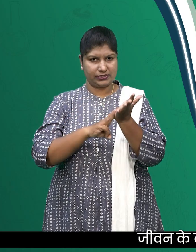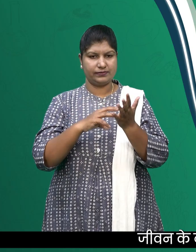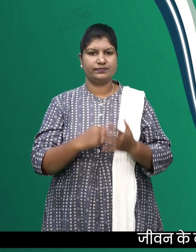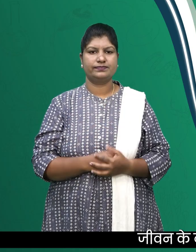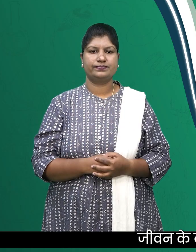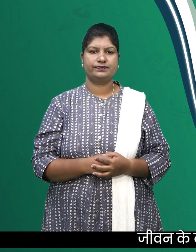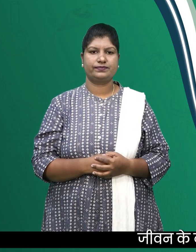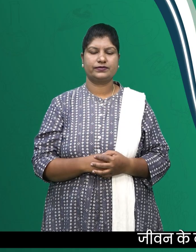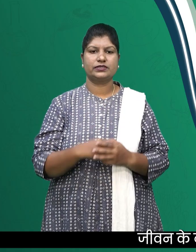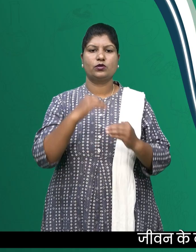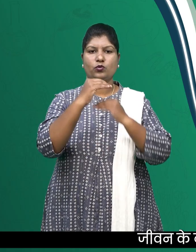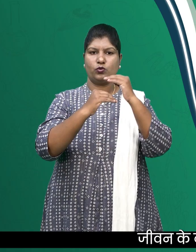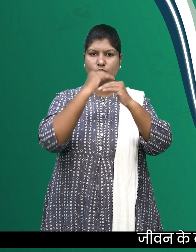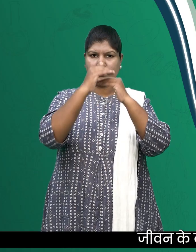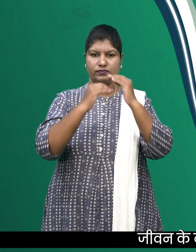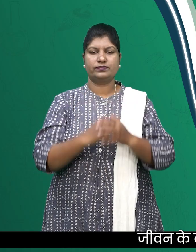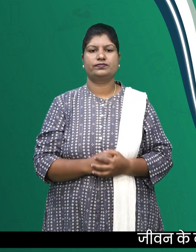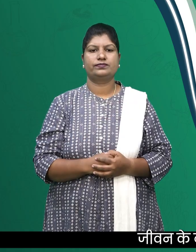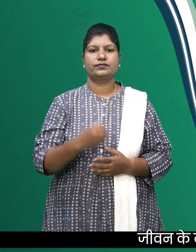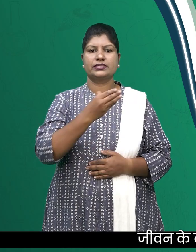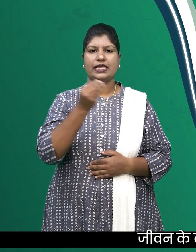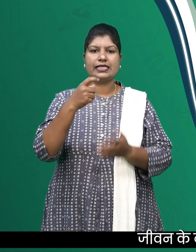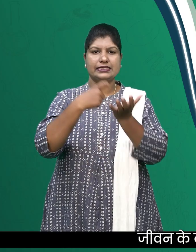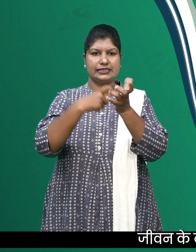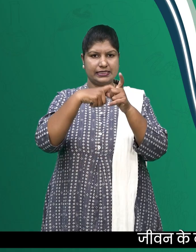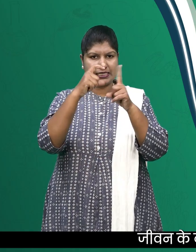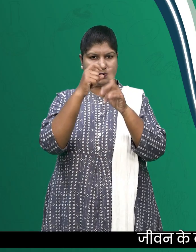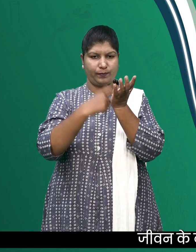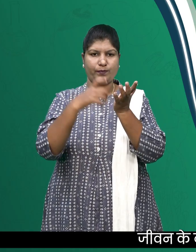जीवन के बुनियादी गुणों का प्रदर्शन किया।